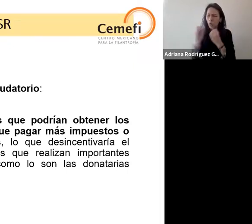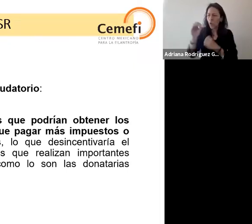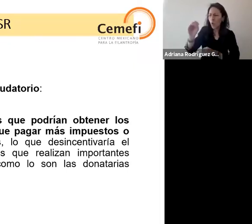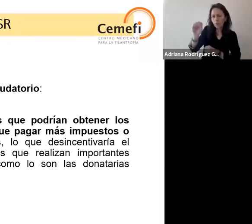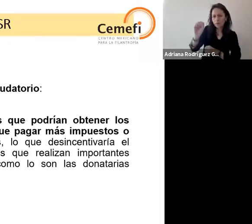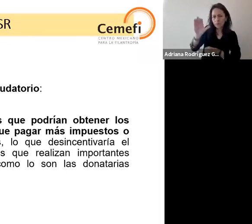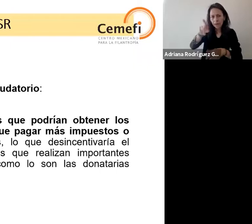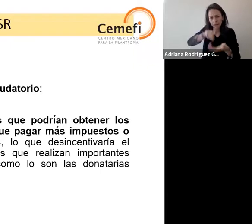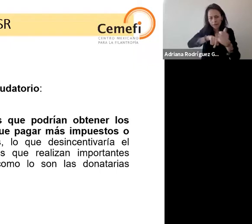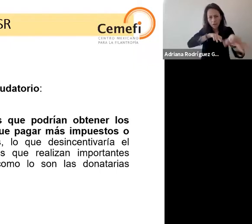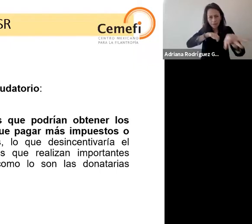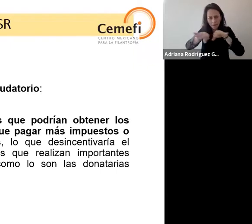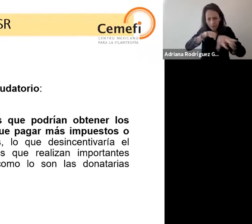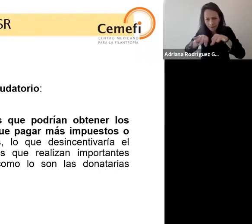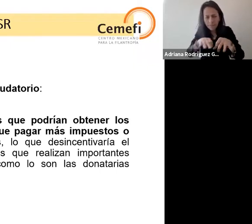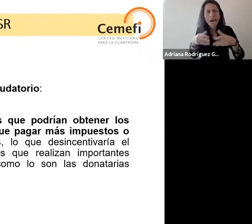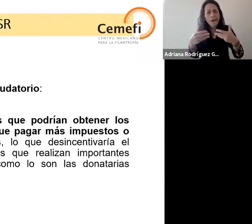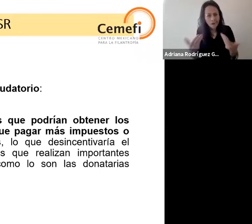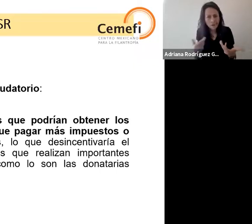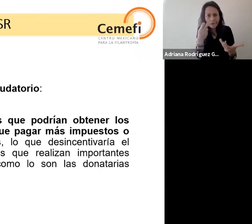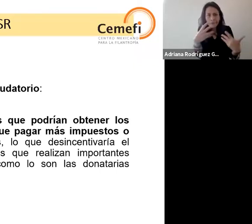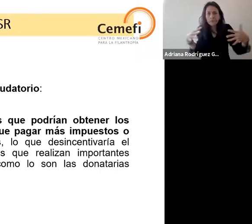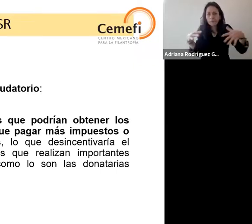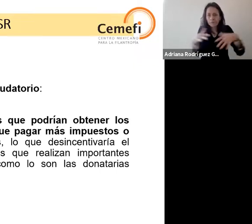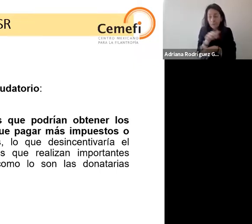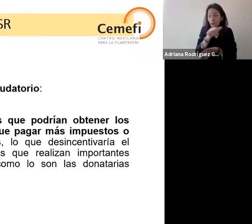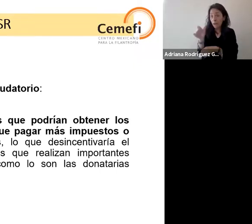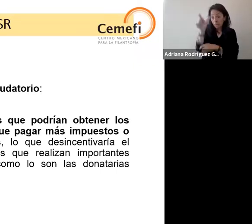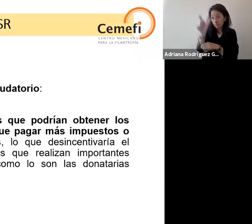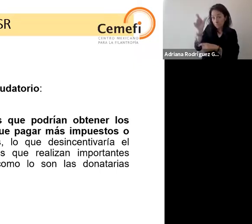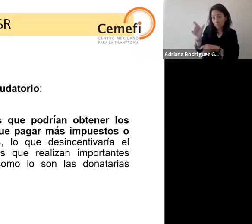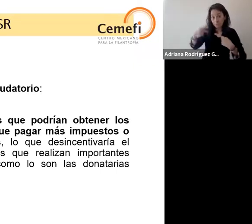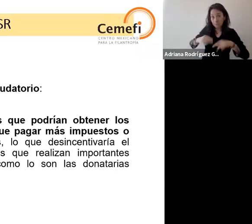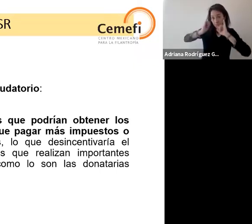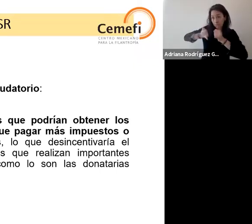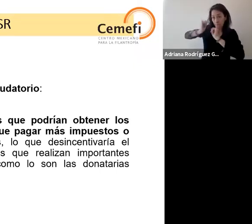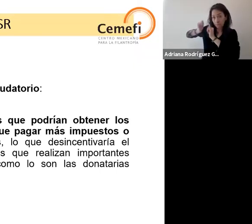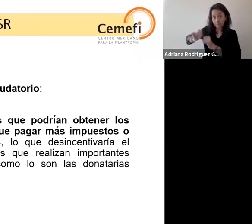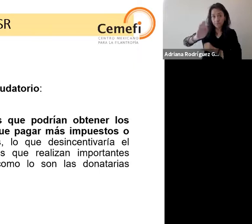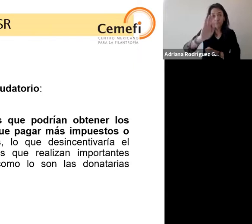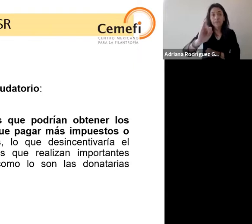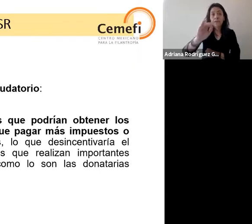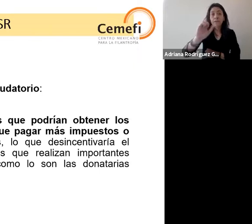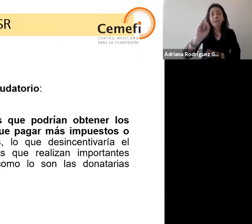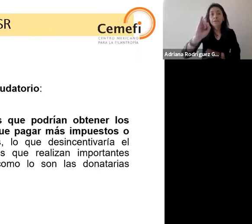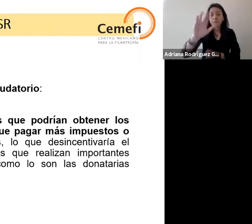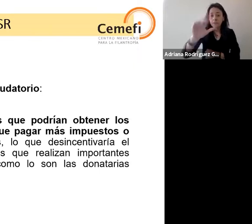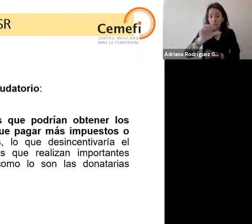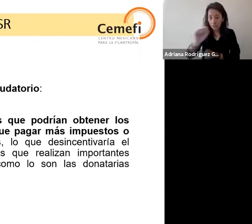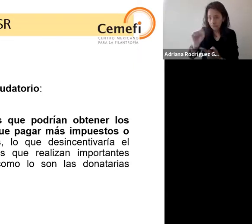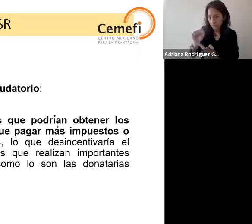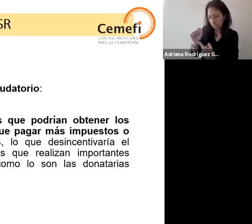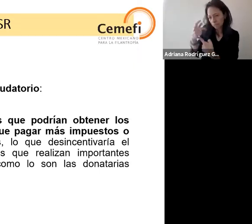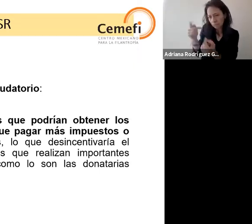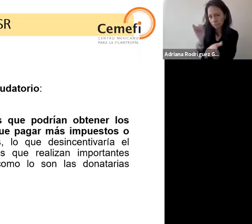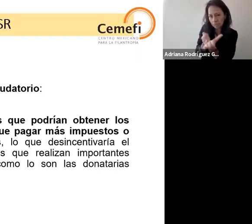obtener las personas físicas, que si hicieran o si siguiéramos dando donativos